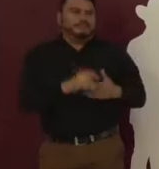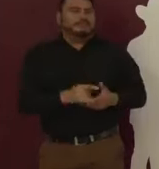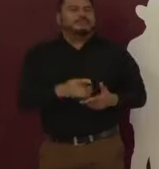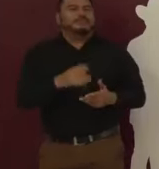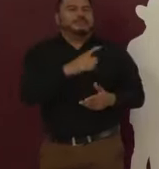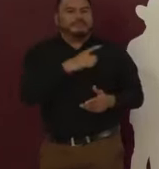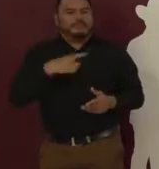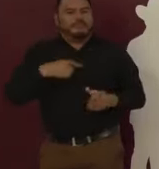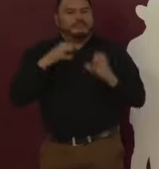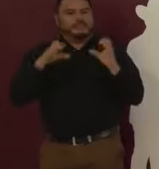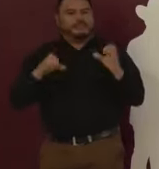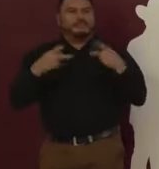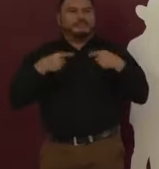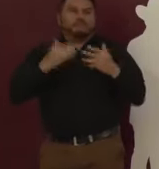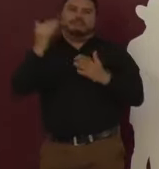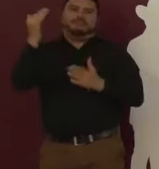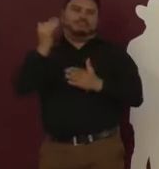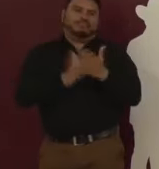ser